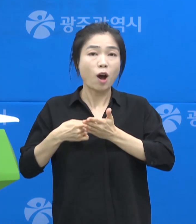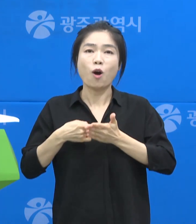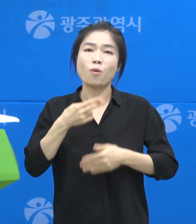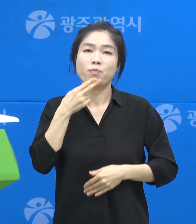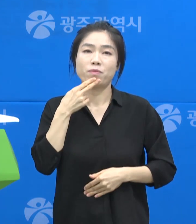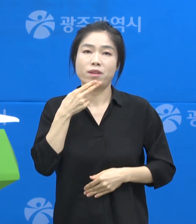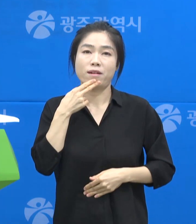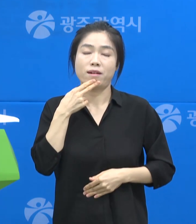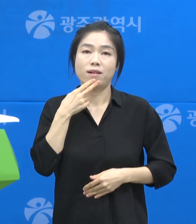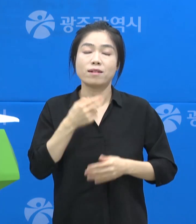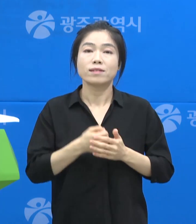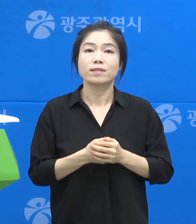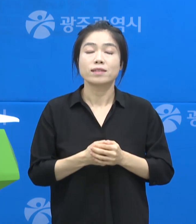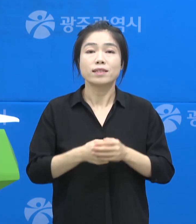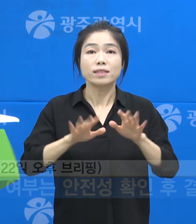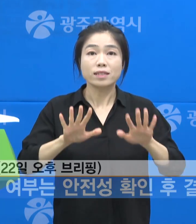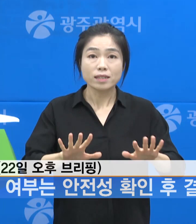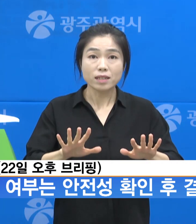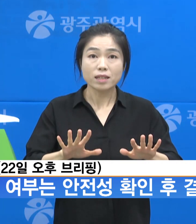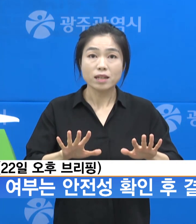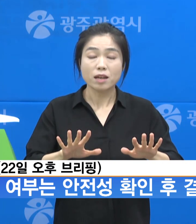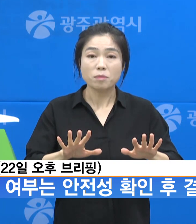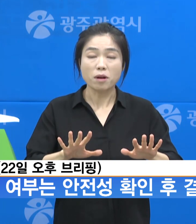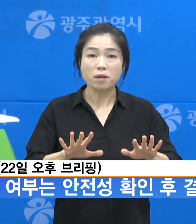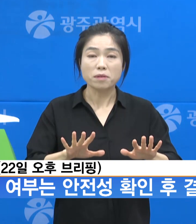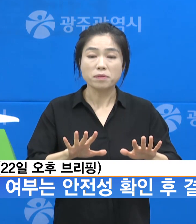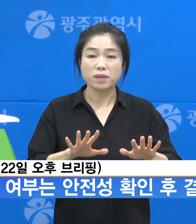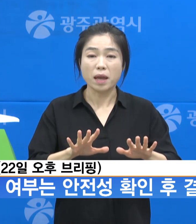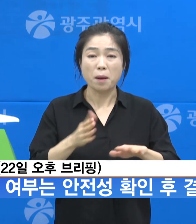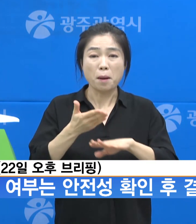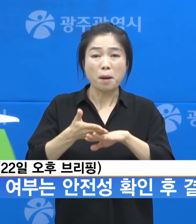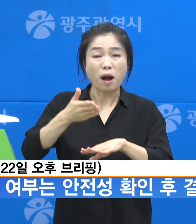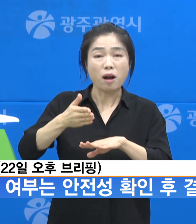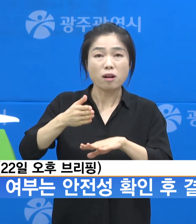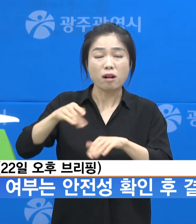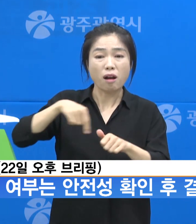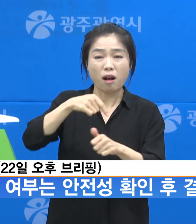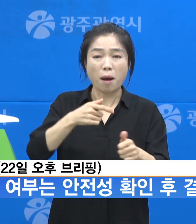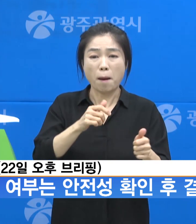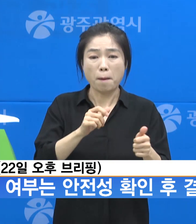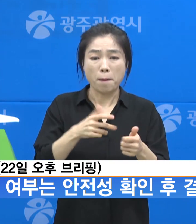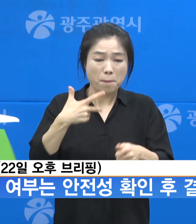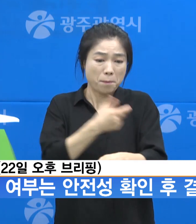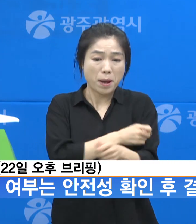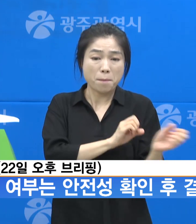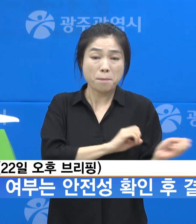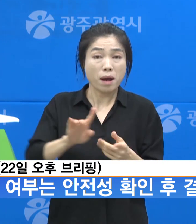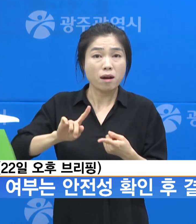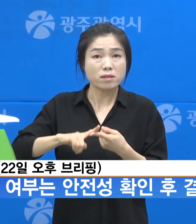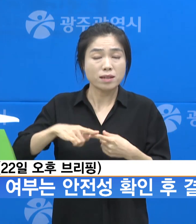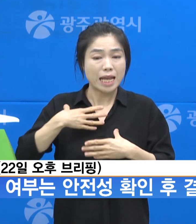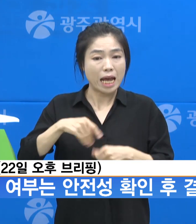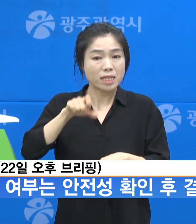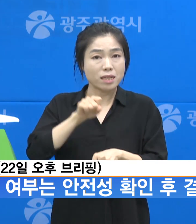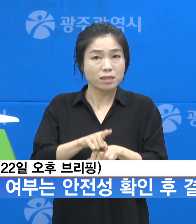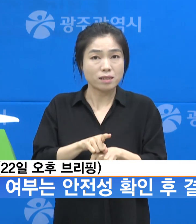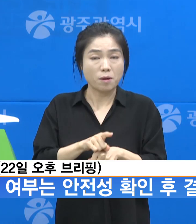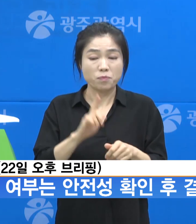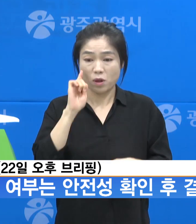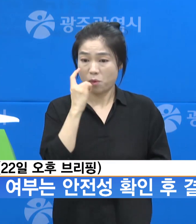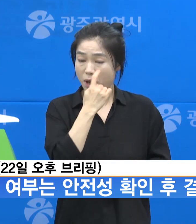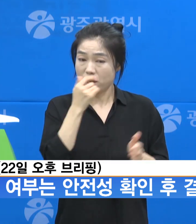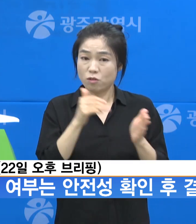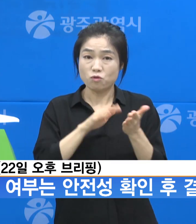아직 없습니다. 이번에 상온에 노출된 독감 백신 폐기 여부는 백신 안정성 확보 확인